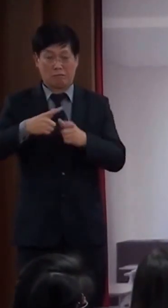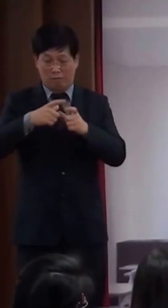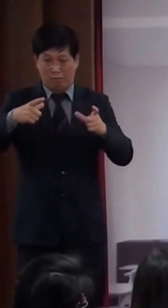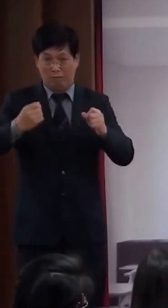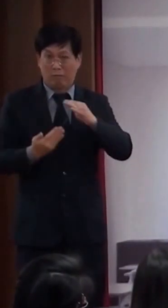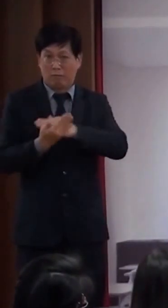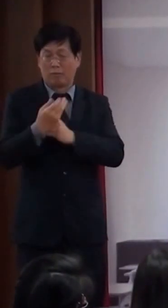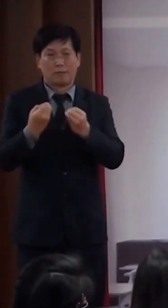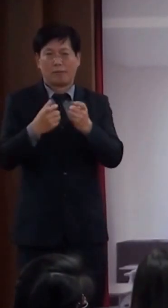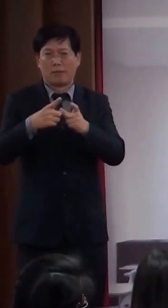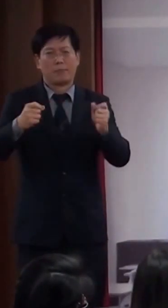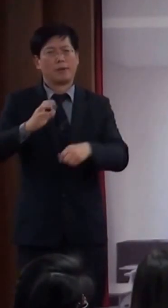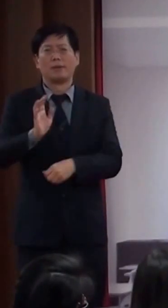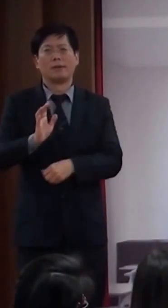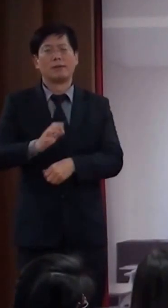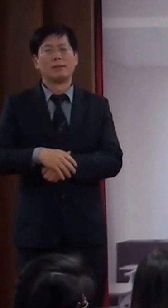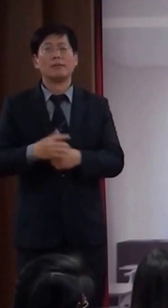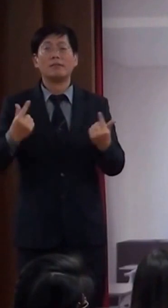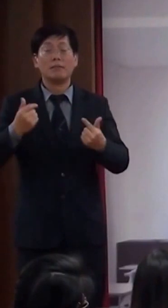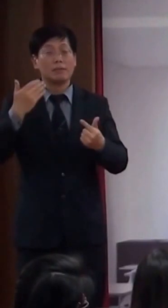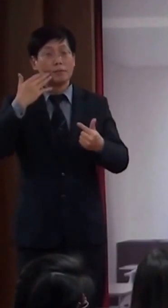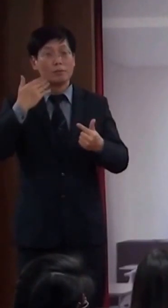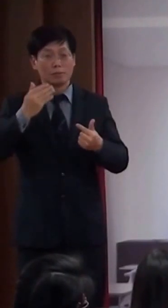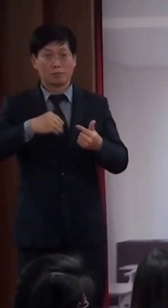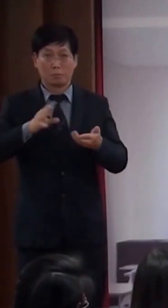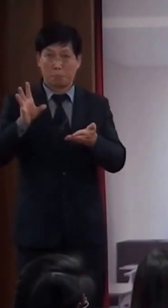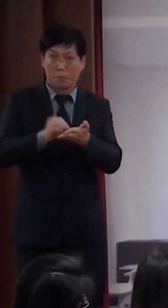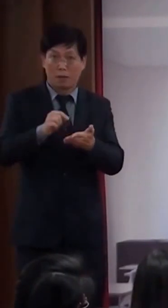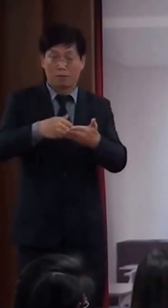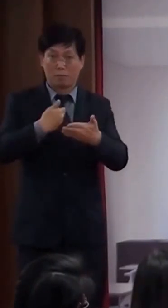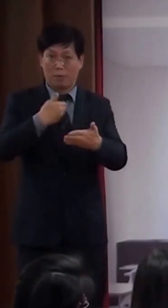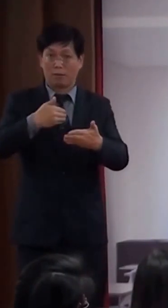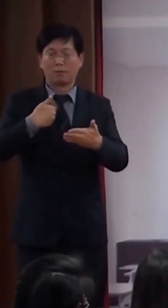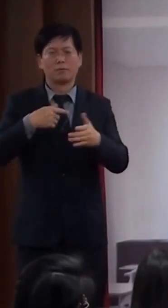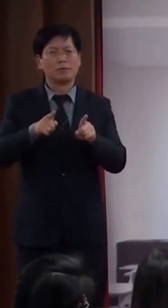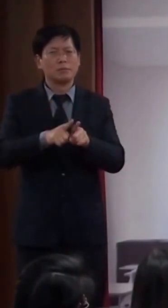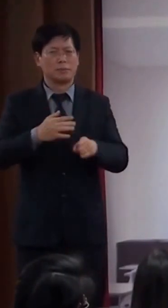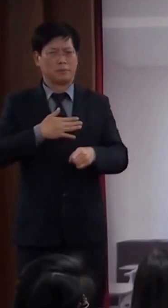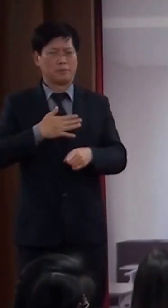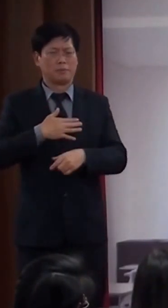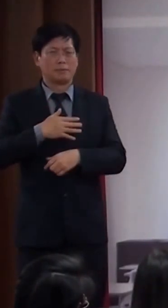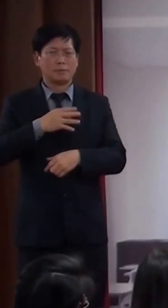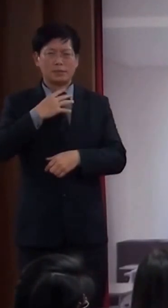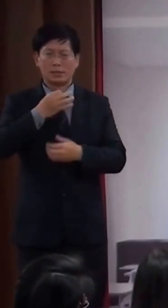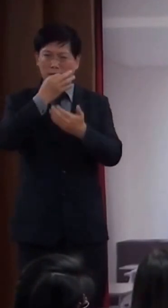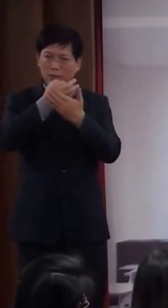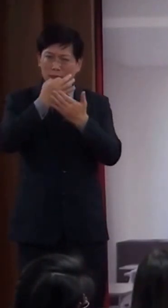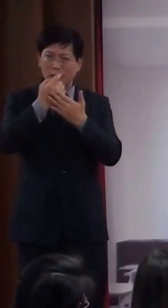电子发票。那无实体的电子发票，除了我们一般知道的